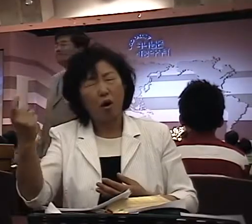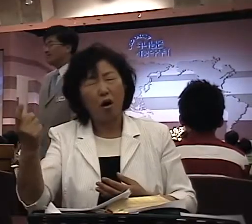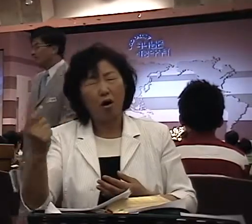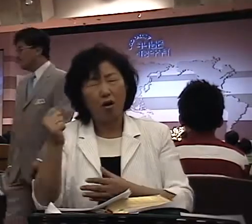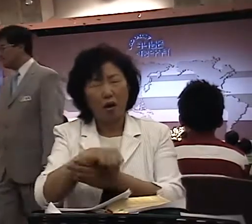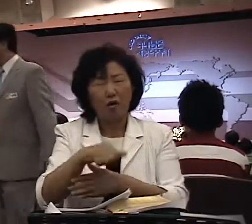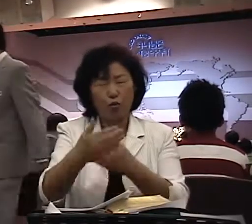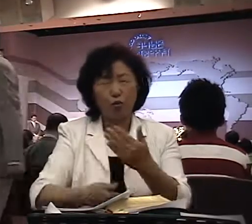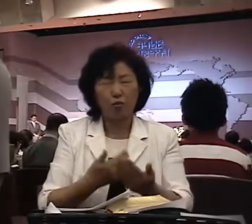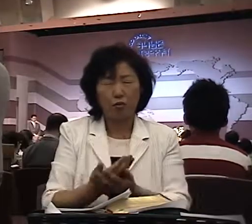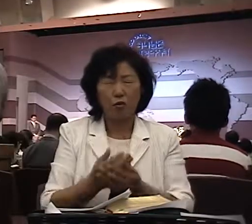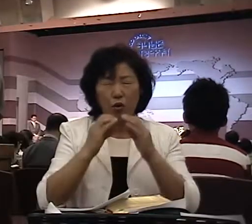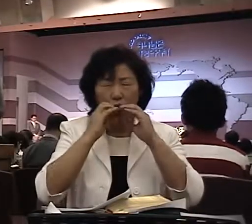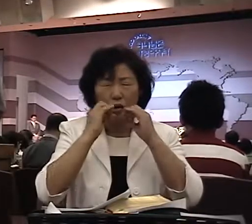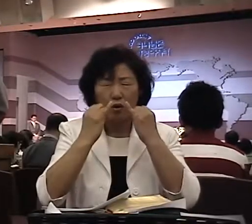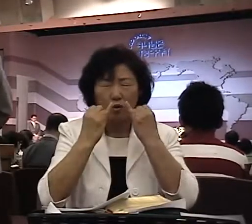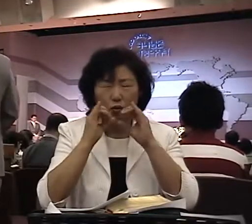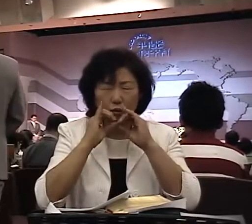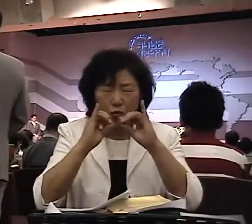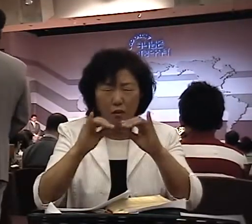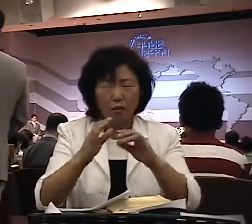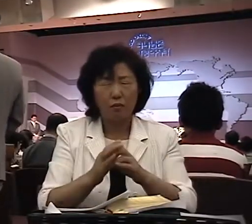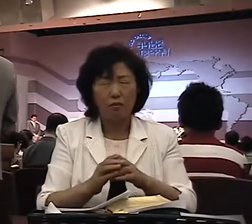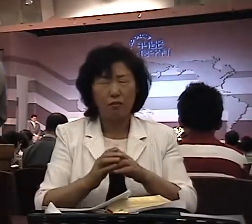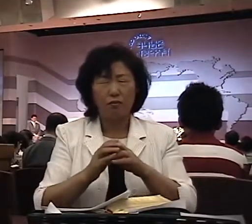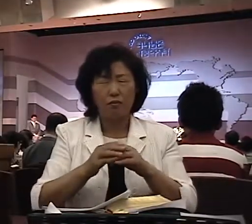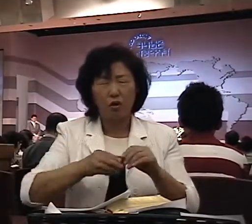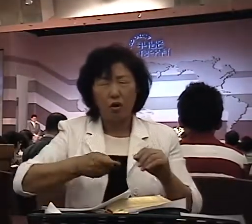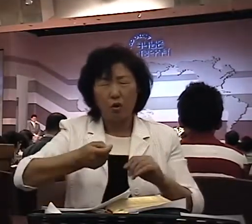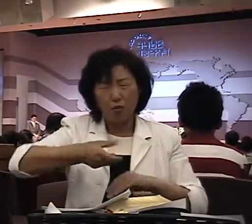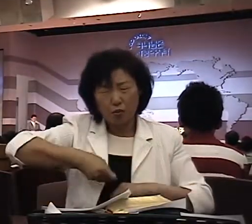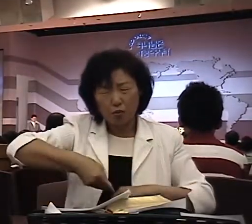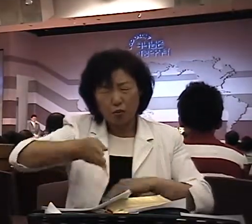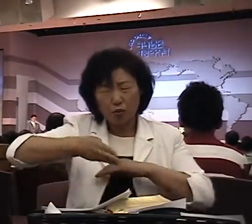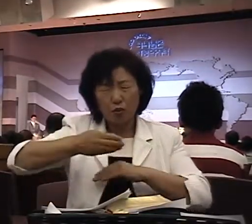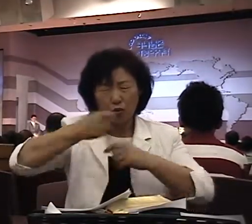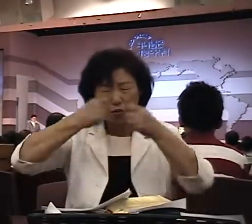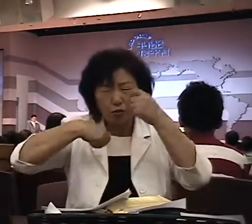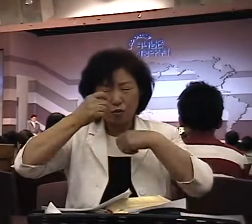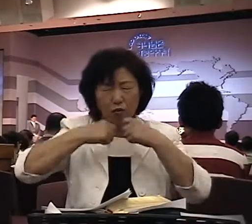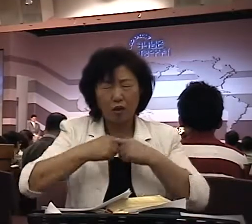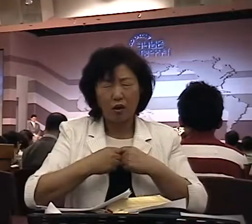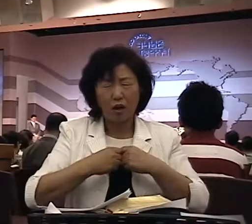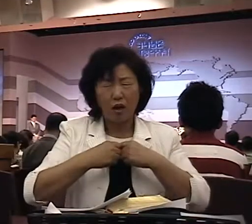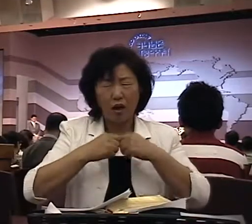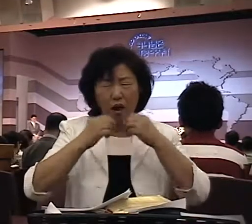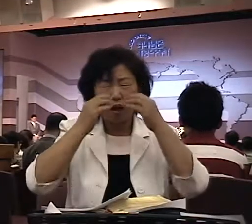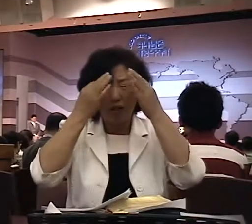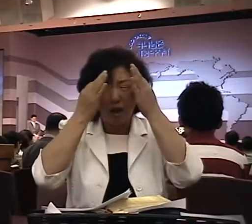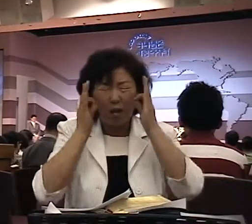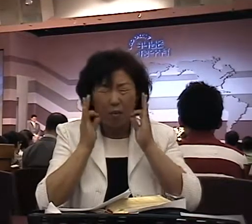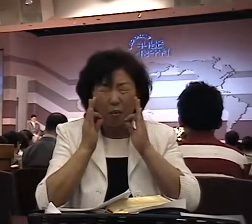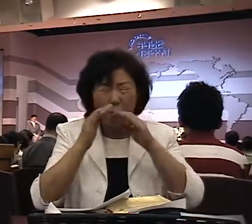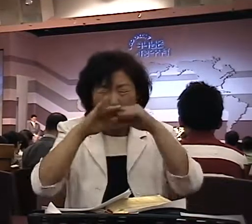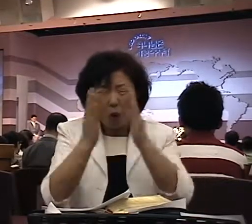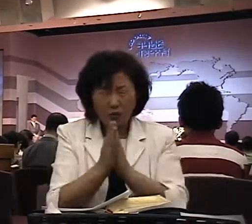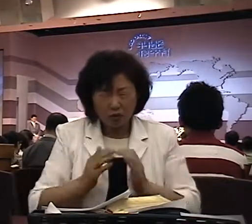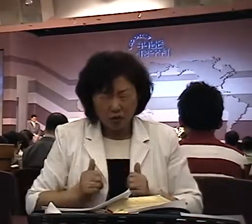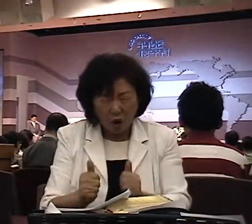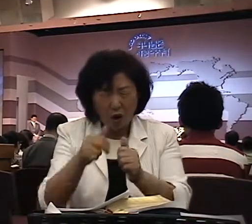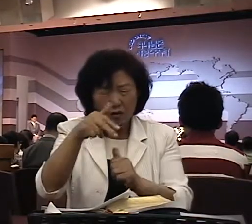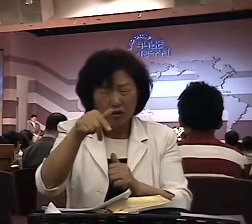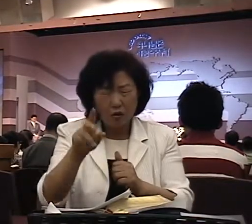그동안 전도사님이 뿌리신 눈물과 주님 땀의 모든 열정이 우리 주님